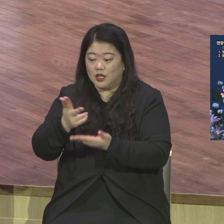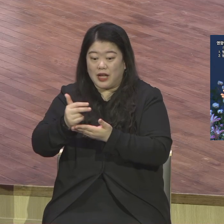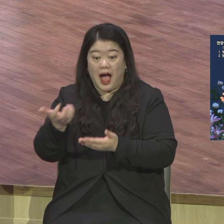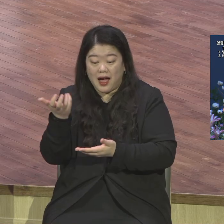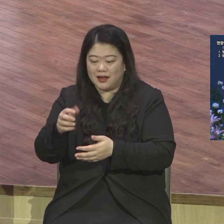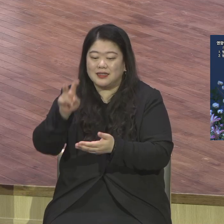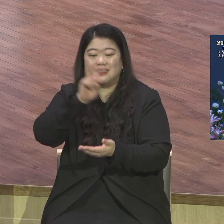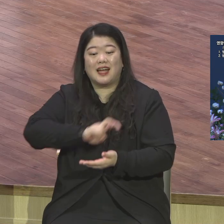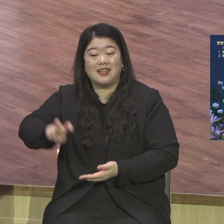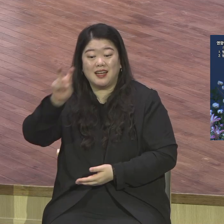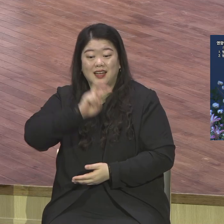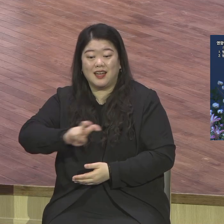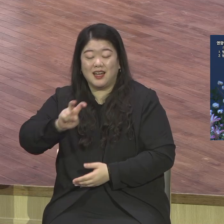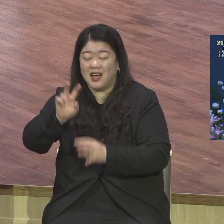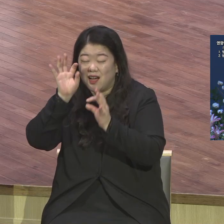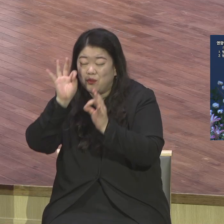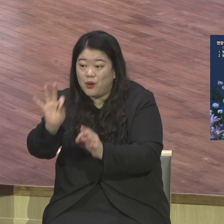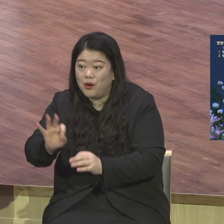느꼈습니까?